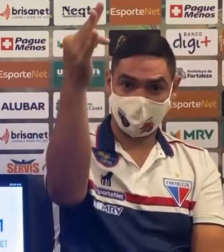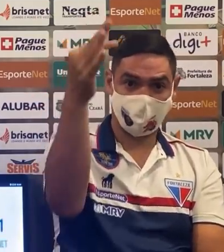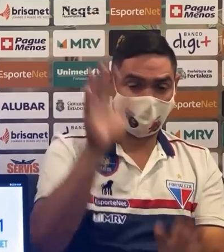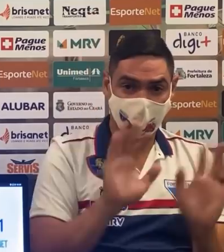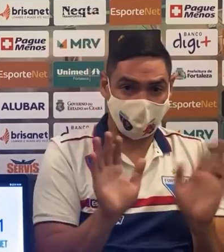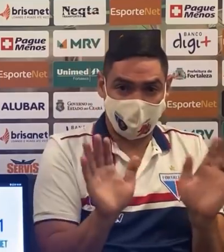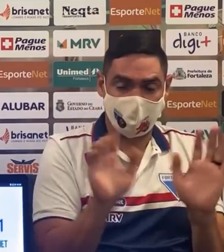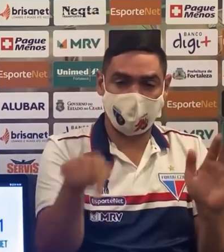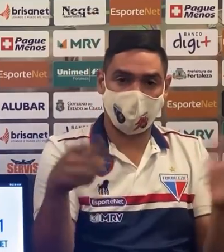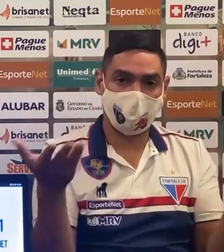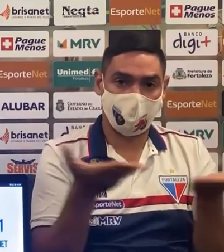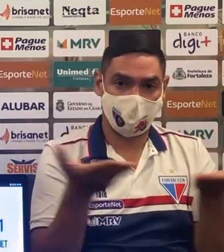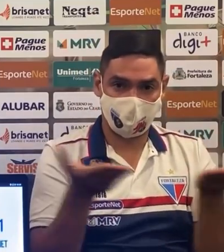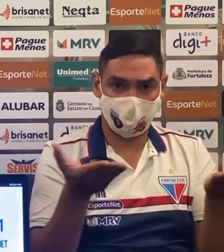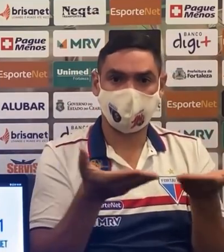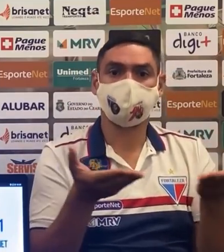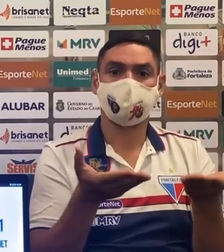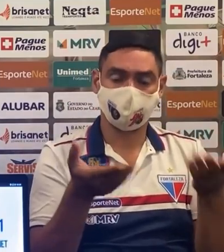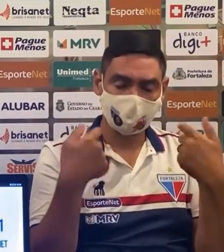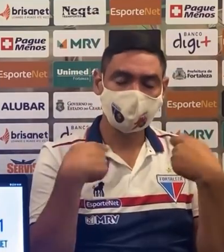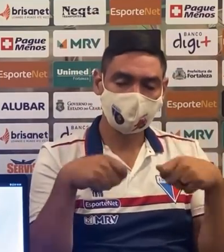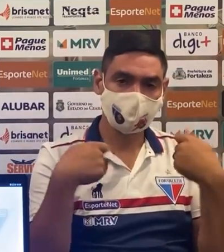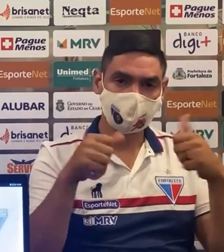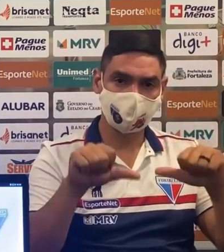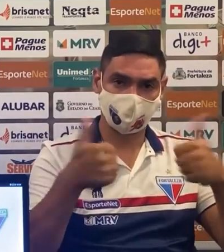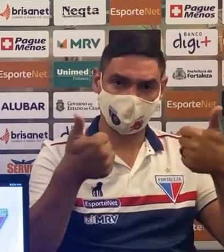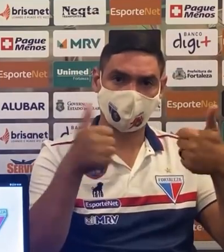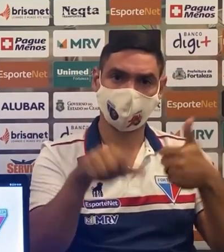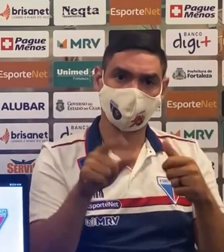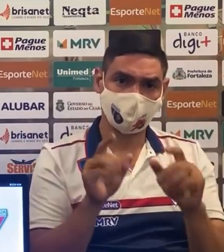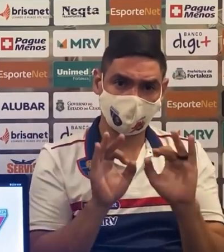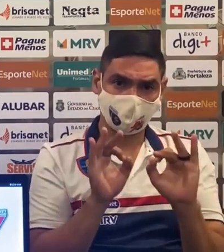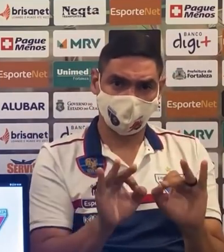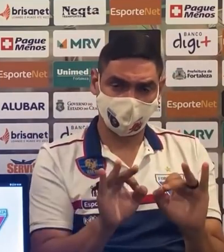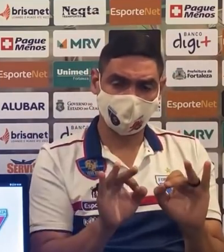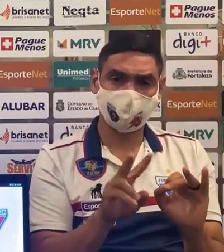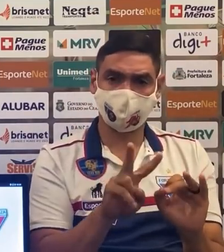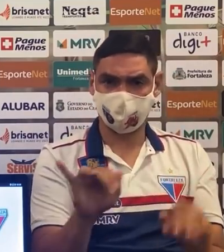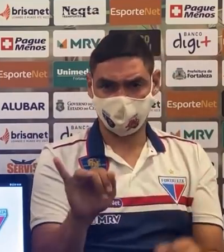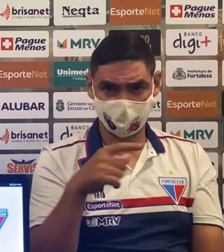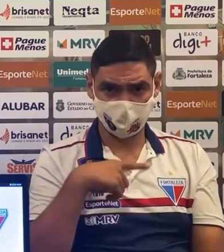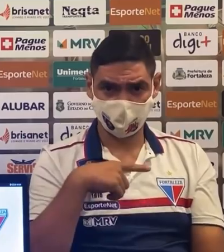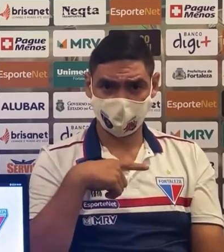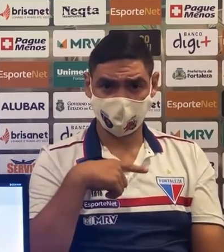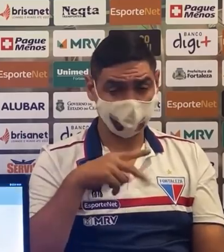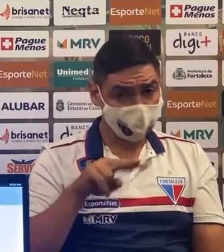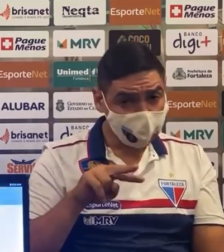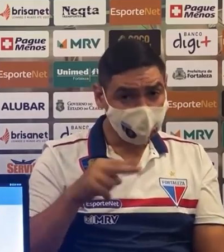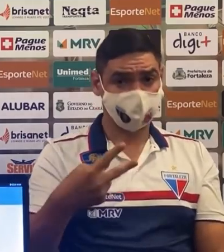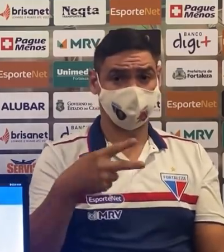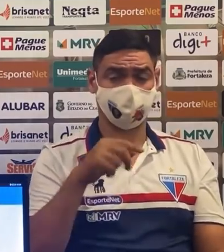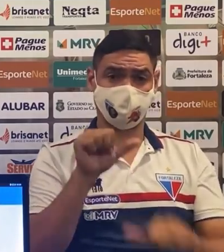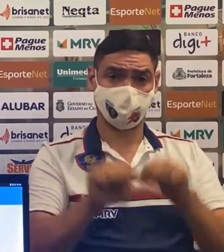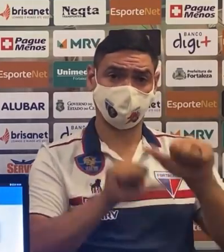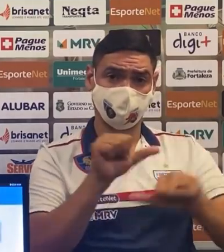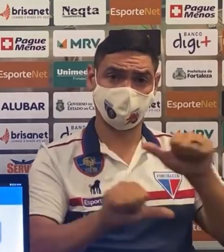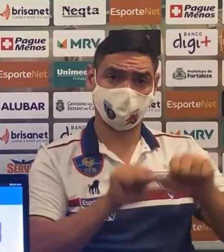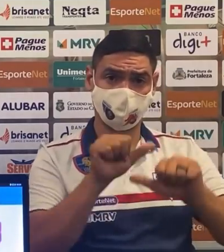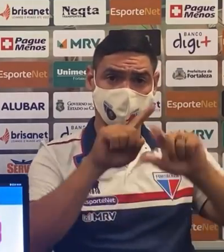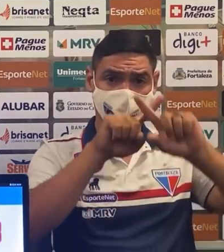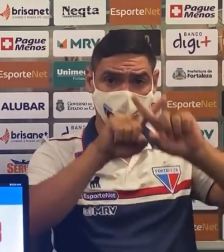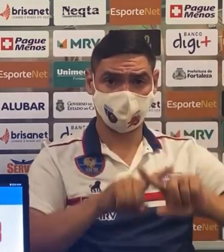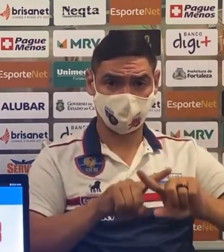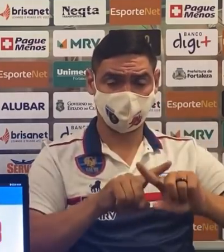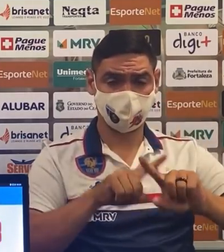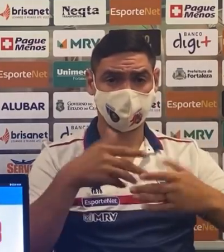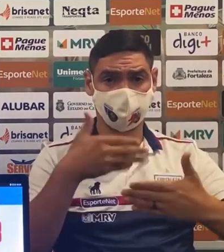ainda muito crédito e tenho certeza que eles vão ter a capacidade de reverter nos próximos jogos,